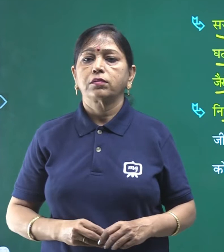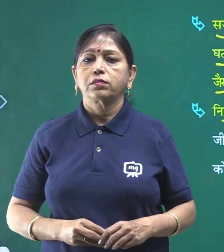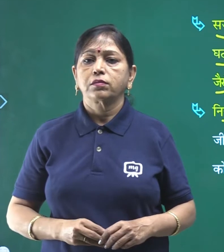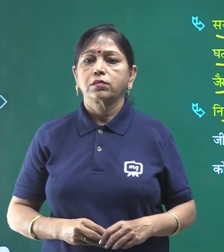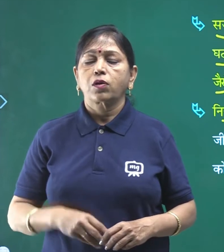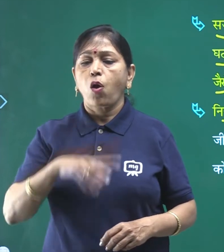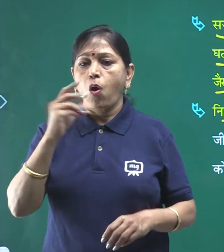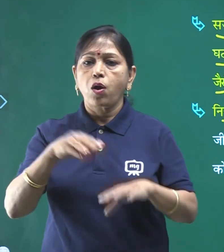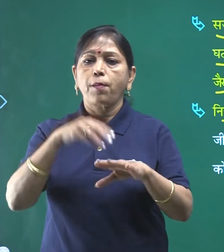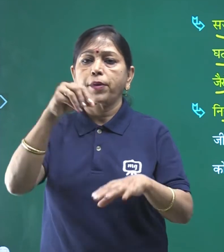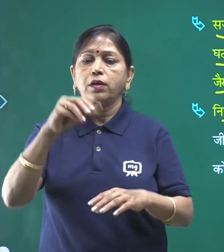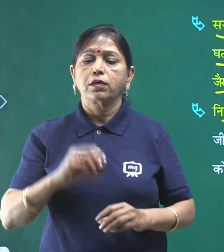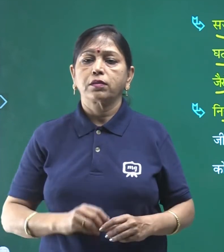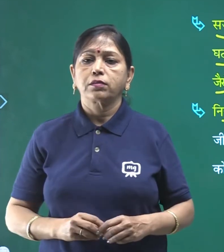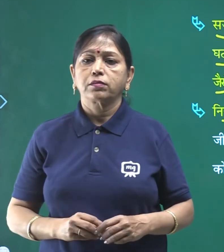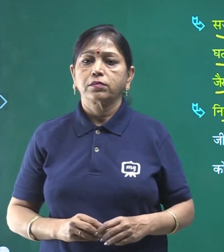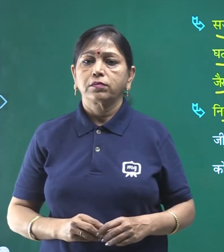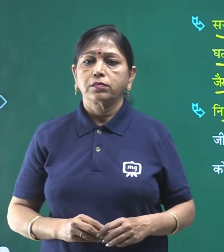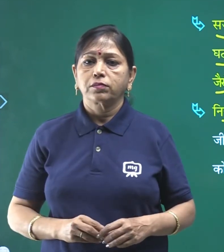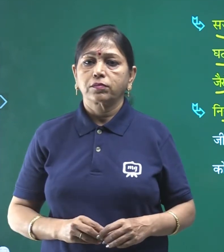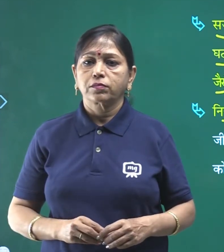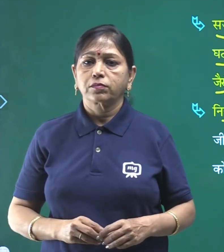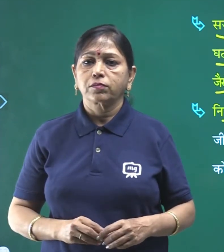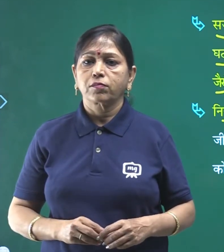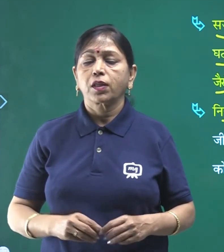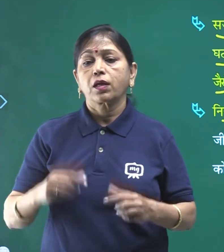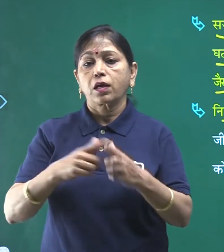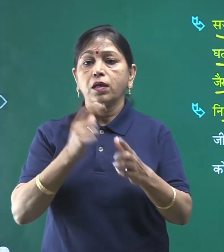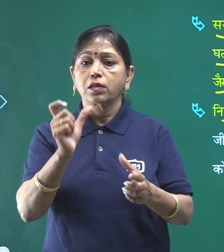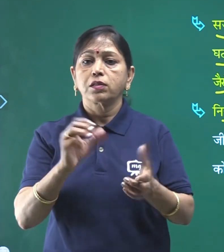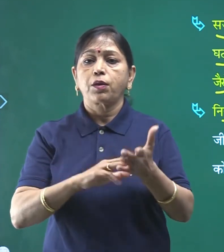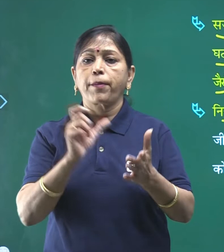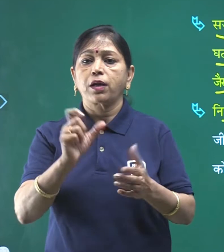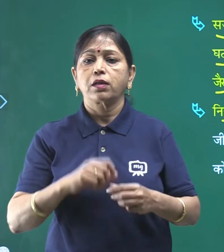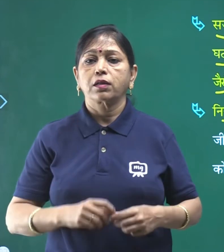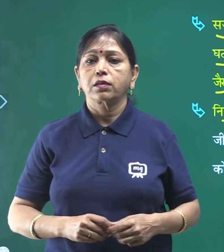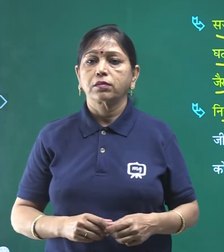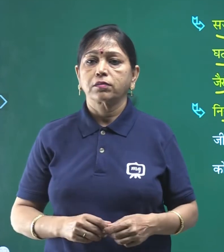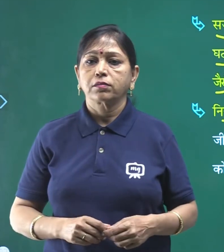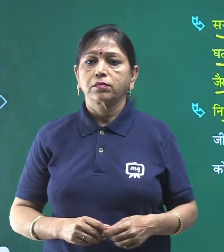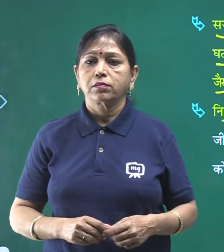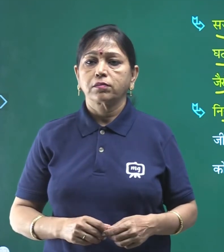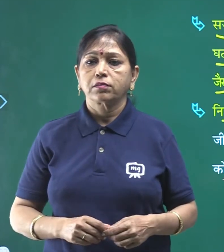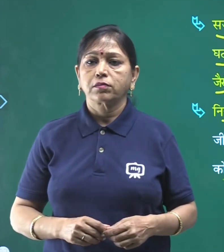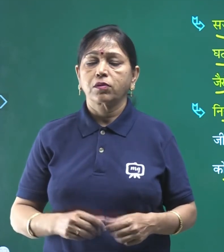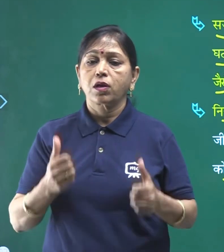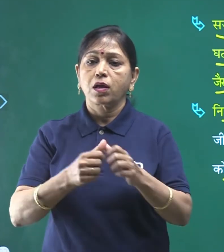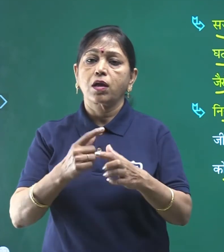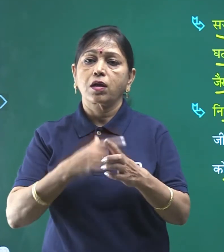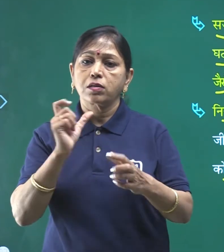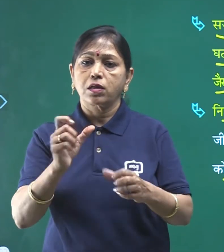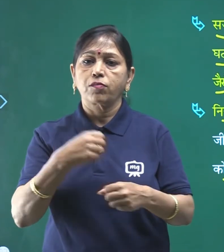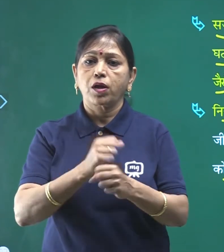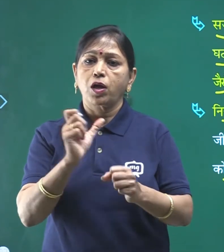है और मर्दा आ आ है जो मंडल के और अजैविक घटक को बनाते